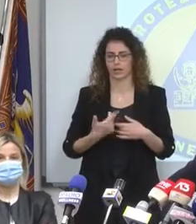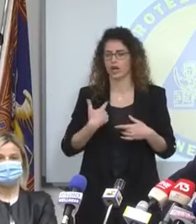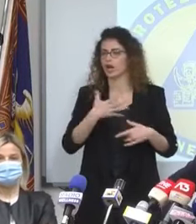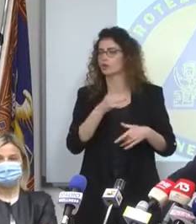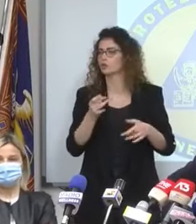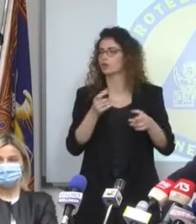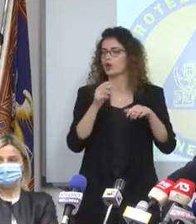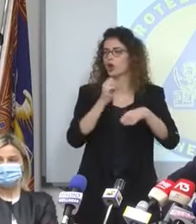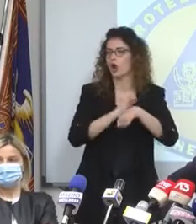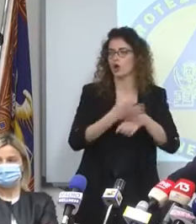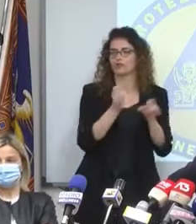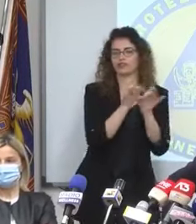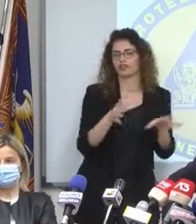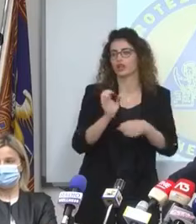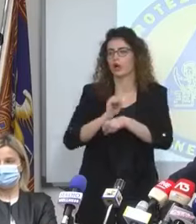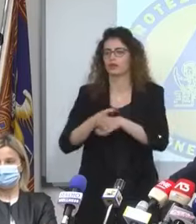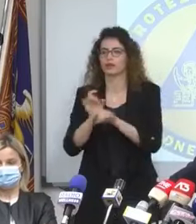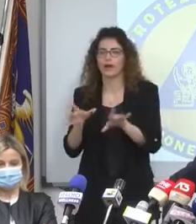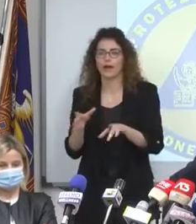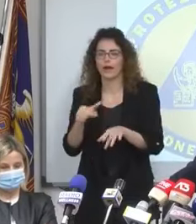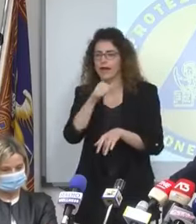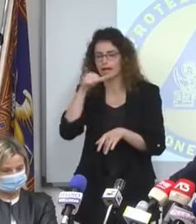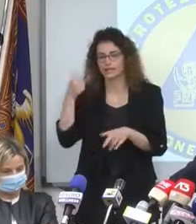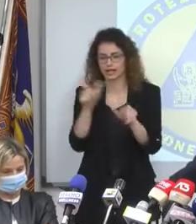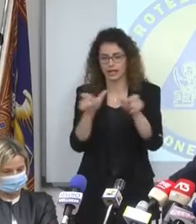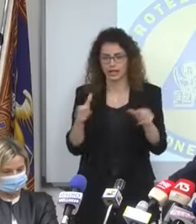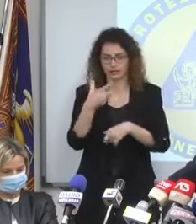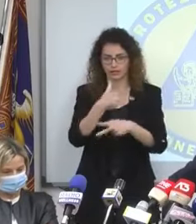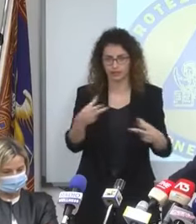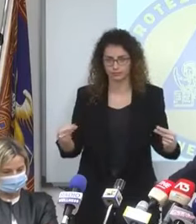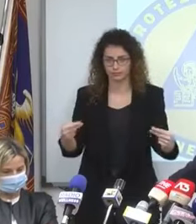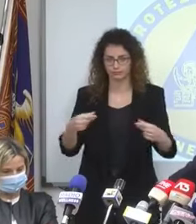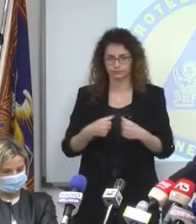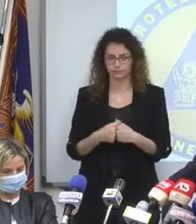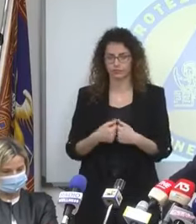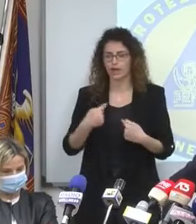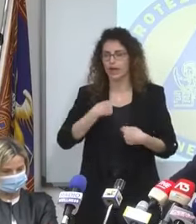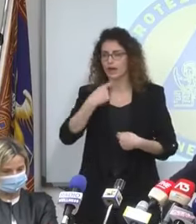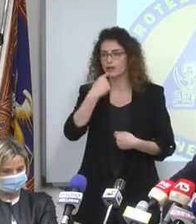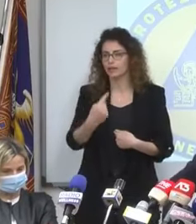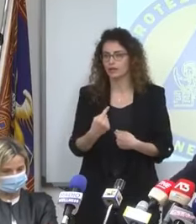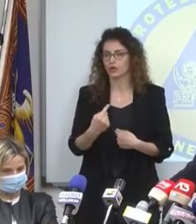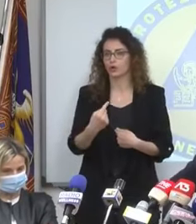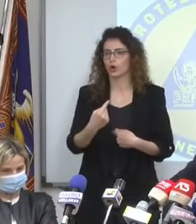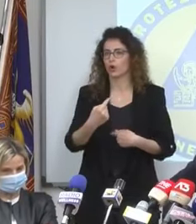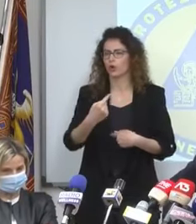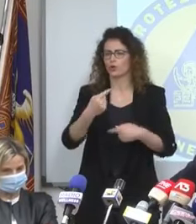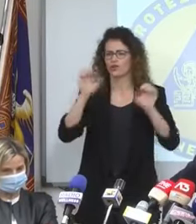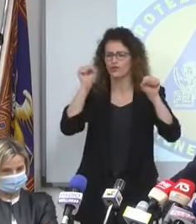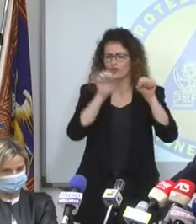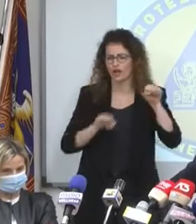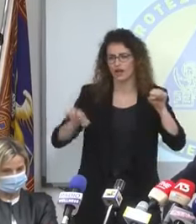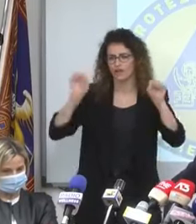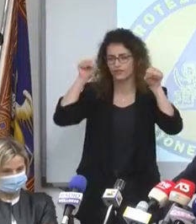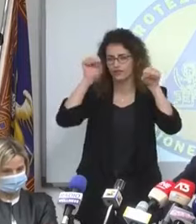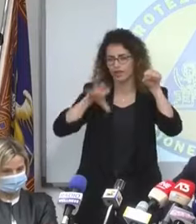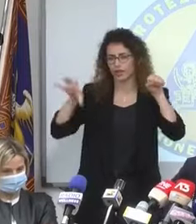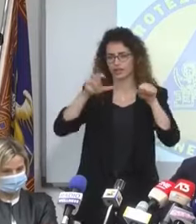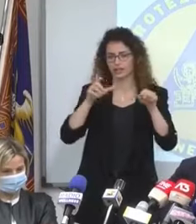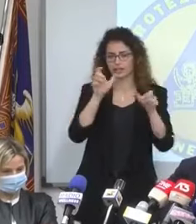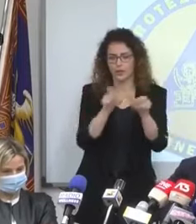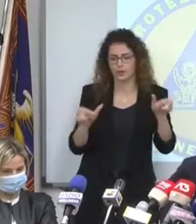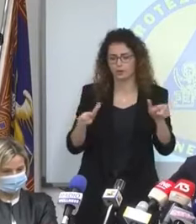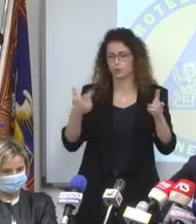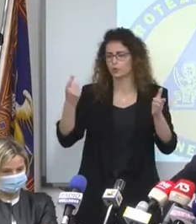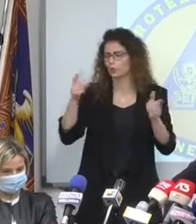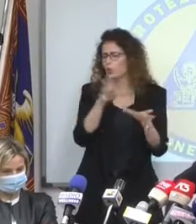free di qua, Covid free di là, bisogna vaccinare la gente. E io non dico che tutti i veneti hanno diritto ad essere vaccinati, non c'è una zona che deve